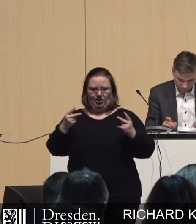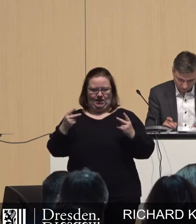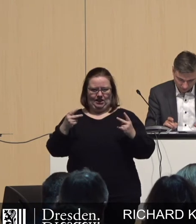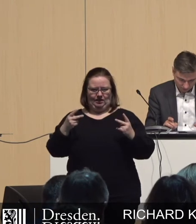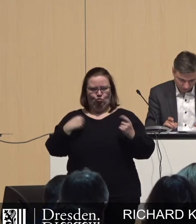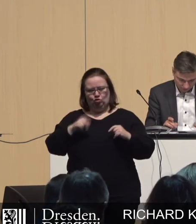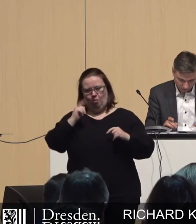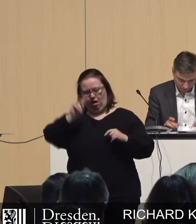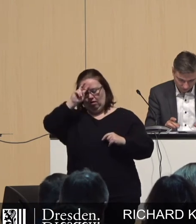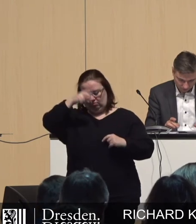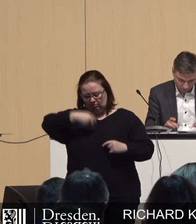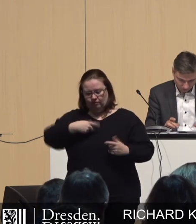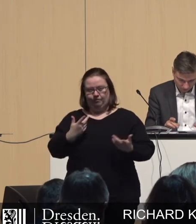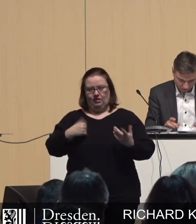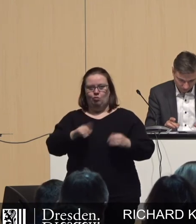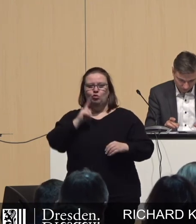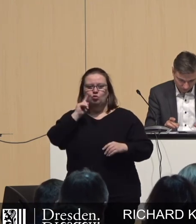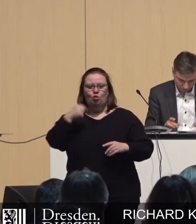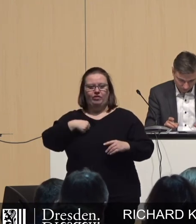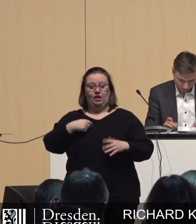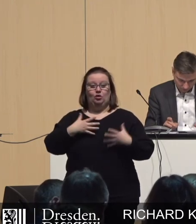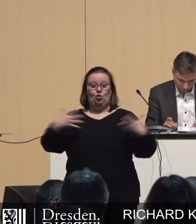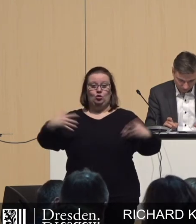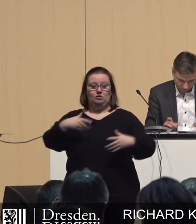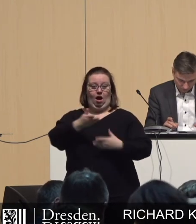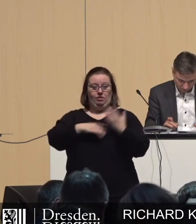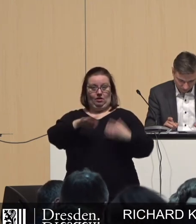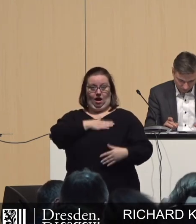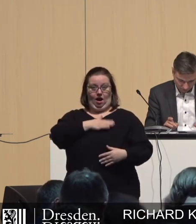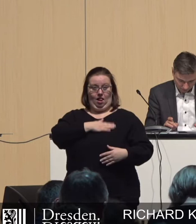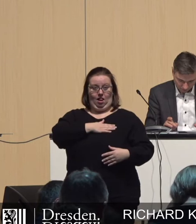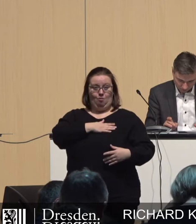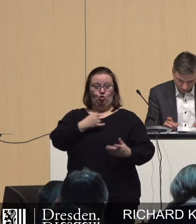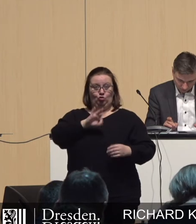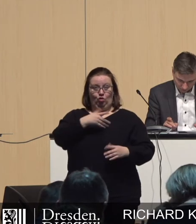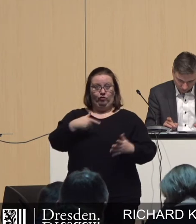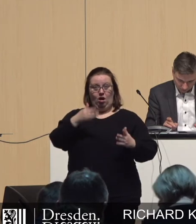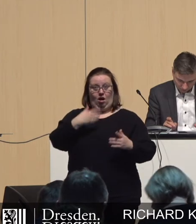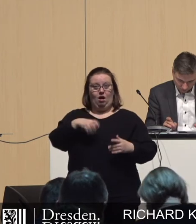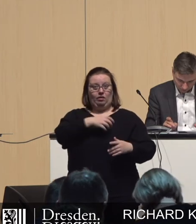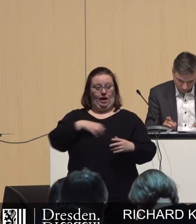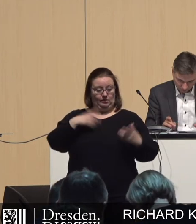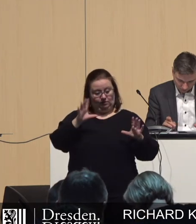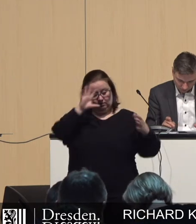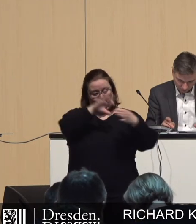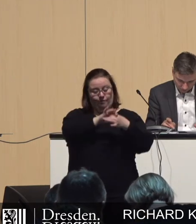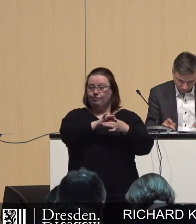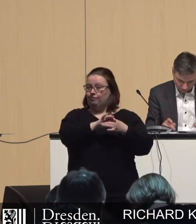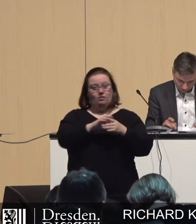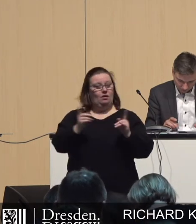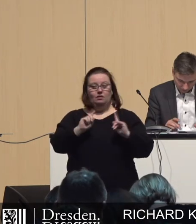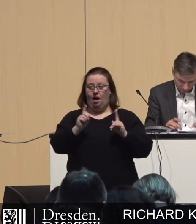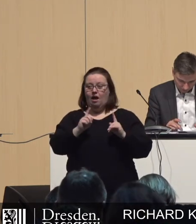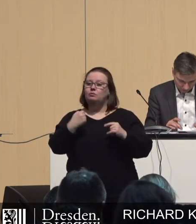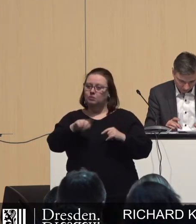zu vergegenwärtigen, weil die Dinge, nur weil wir der größte Anteilseigner sind, gehen ja nicht nur auf das Konto der Landeshauptstadt Dresden, sondern wir